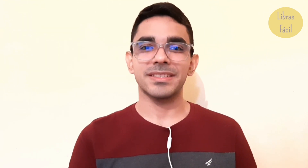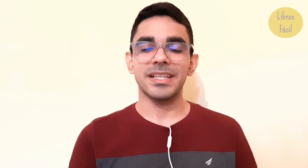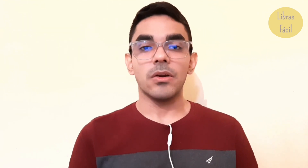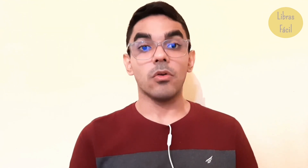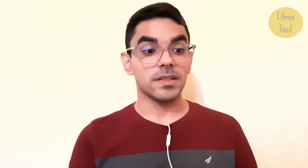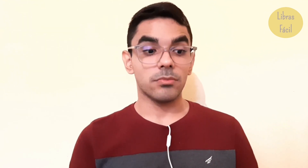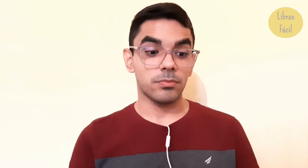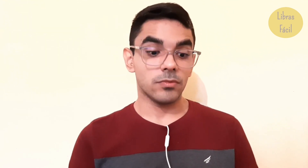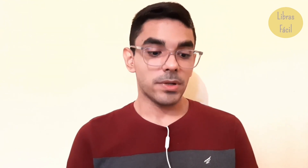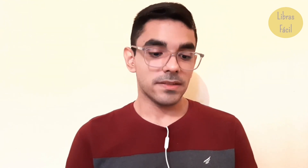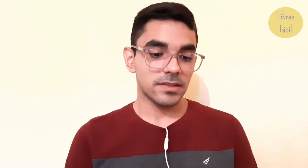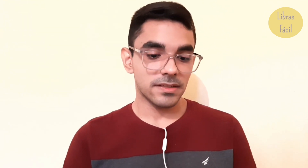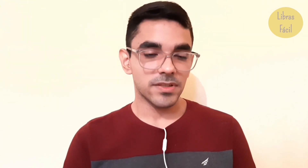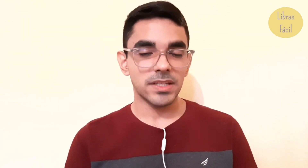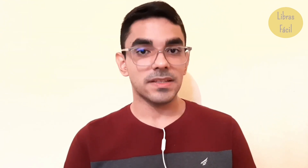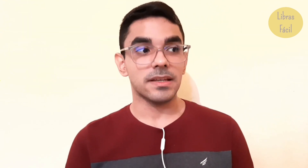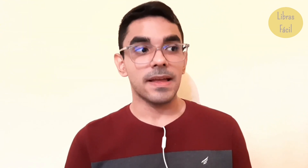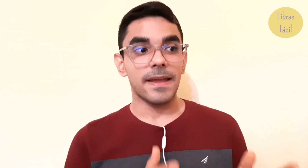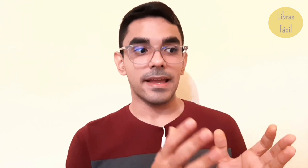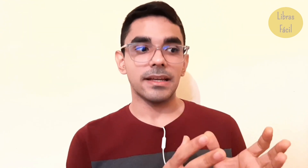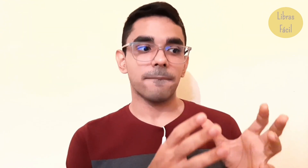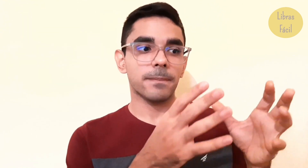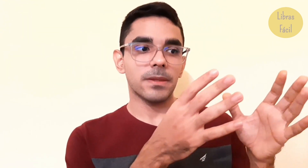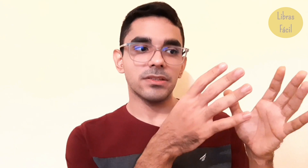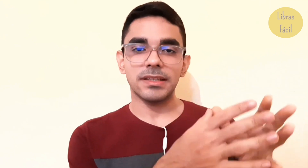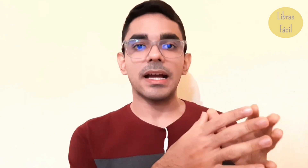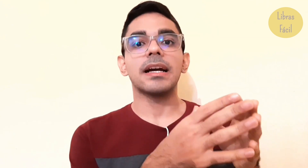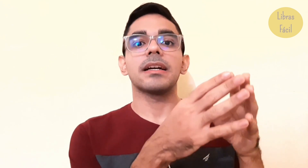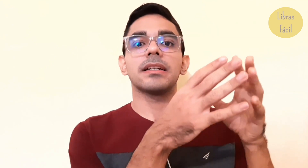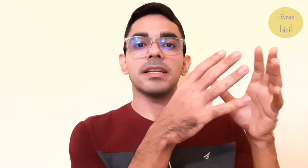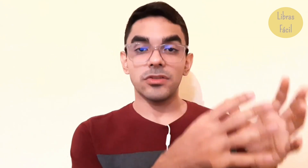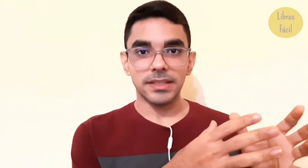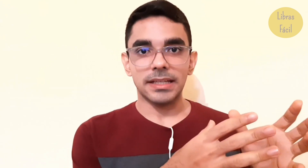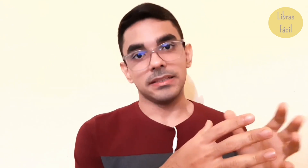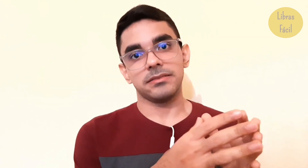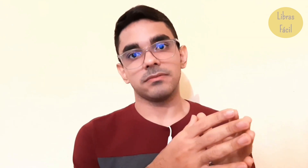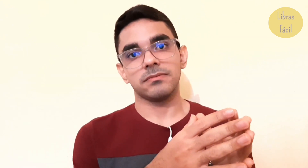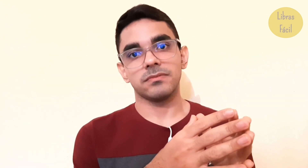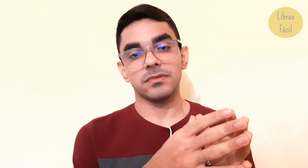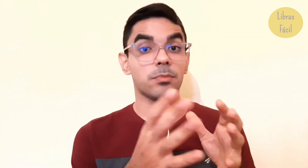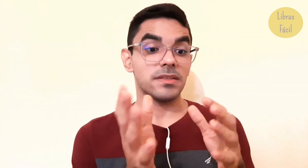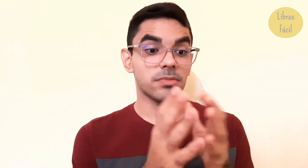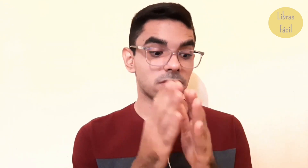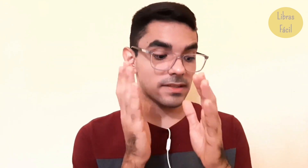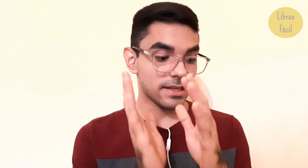Ou você não precisa dizer simplesmente assim, ela está endividada. Você pode simplesmente dizer